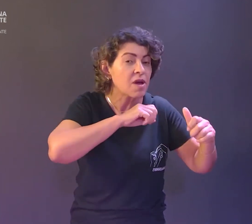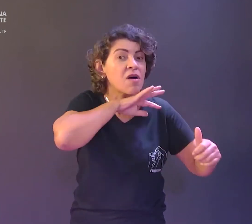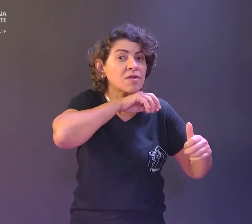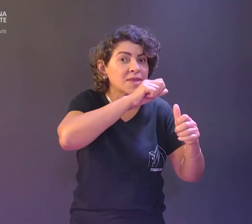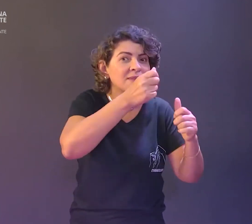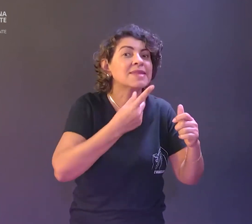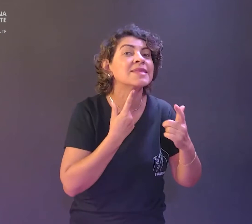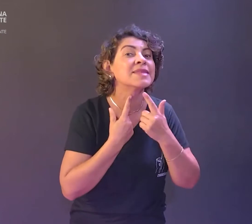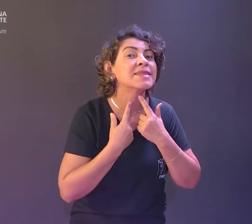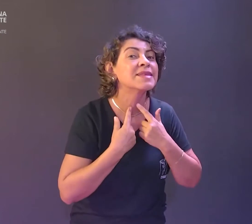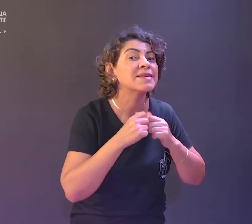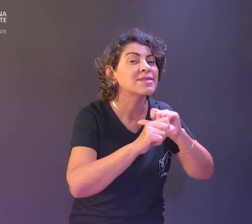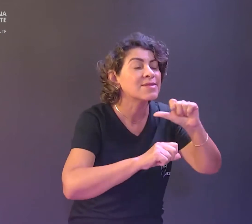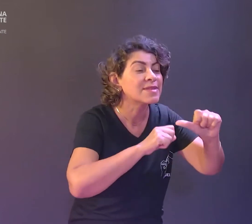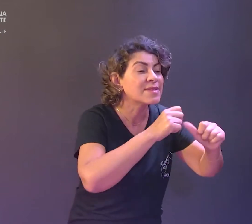o poder para nos controlar.